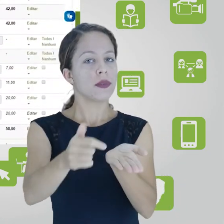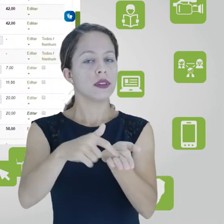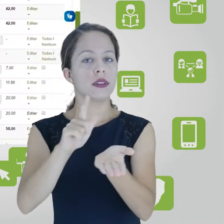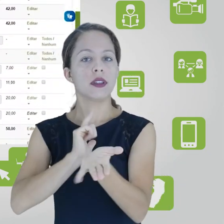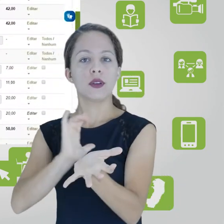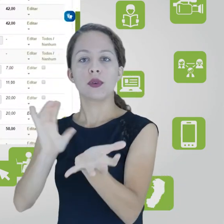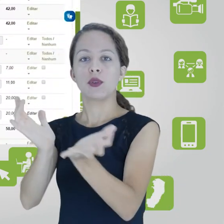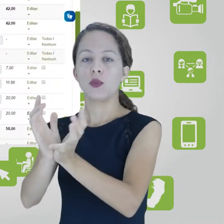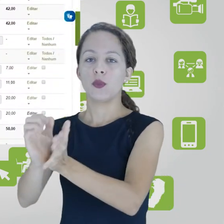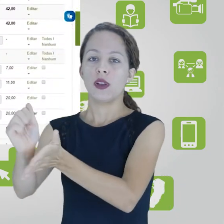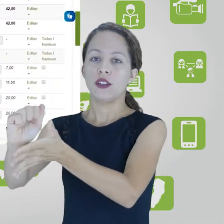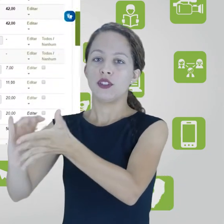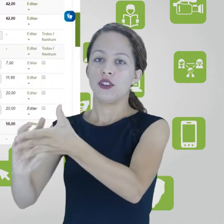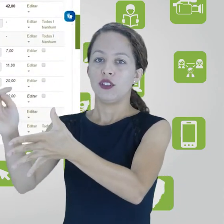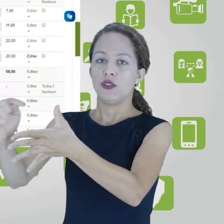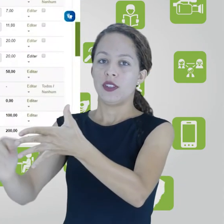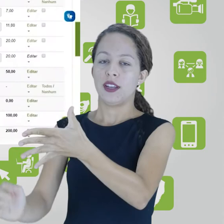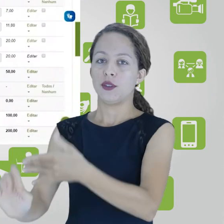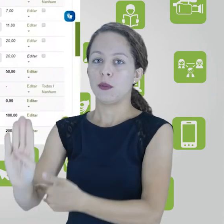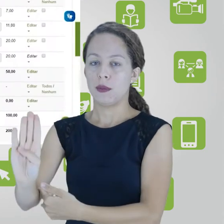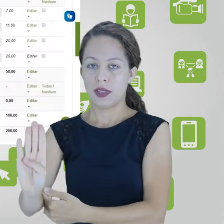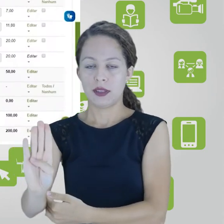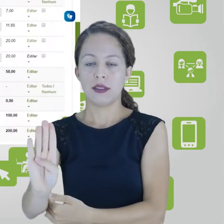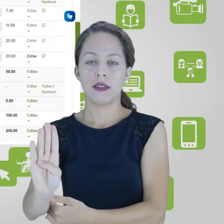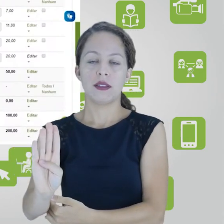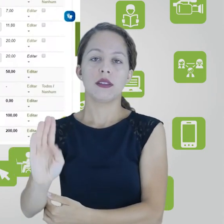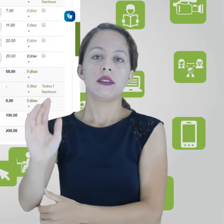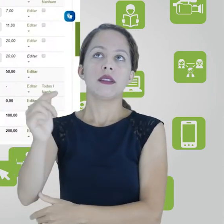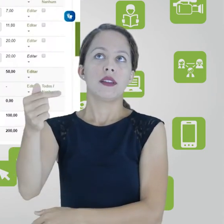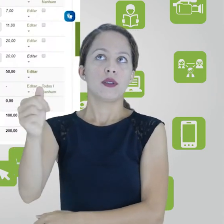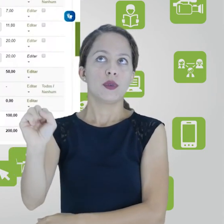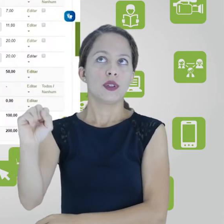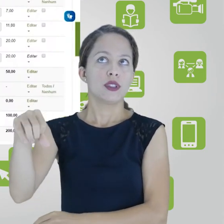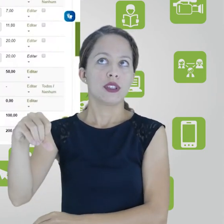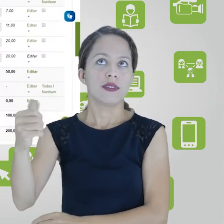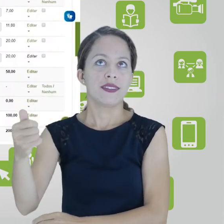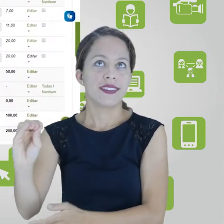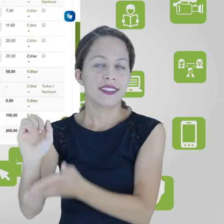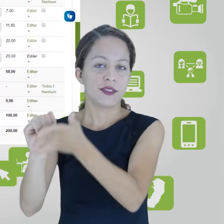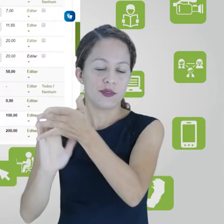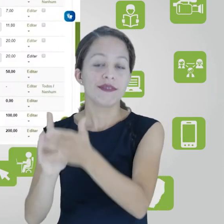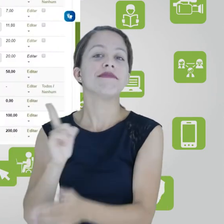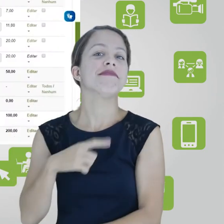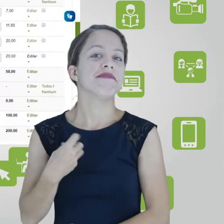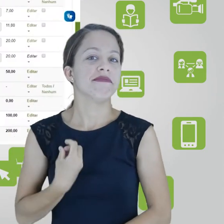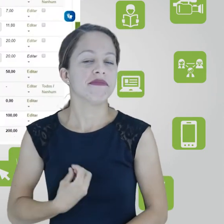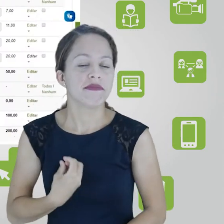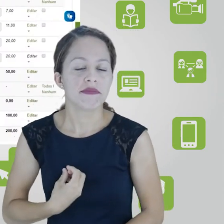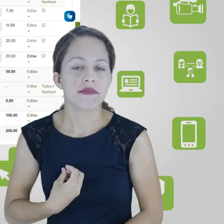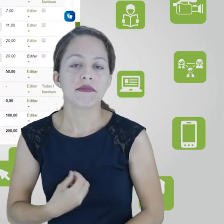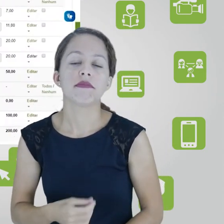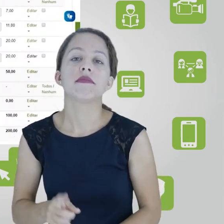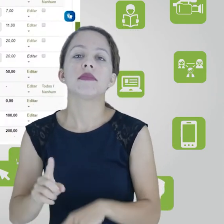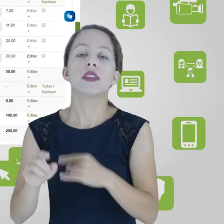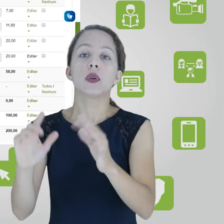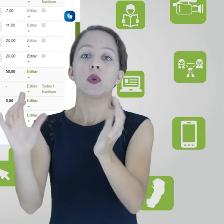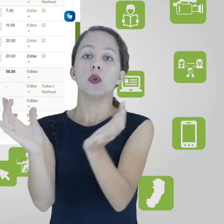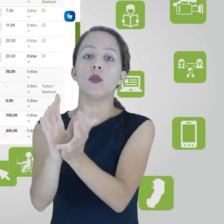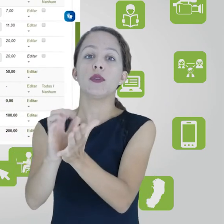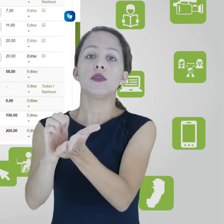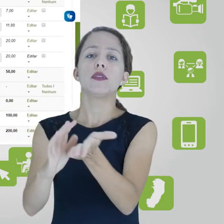Olha aqui. Etapa B iniciando. Categoria Atividades B. 7, 8, 9,